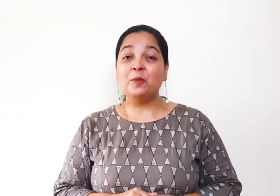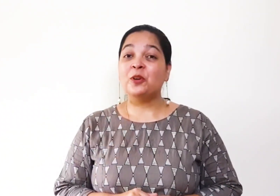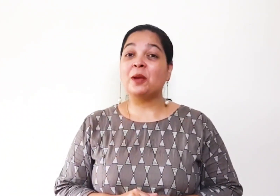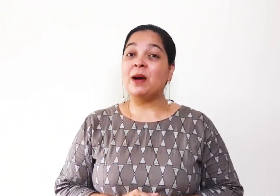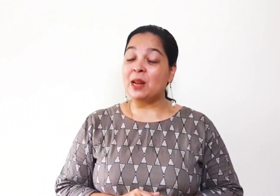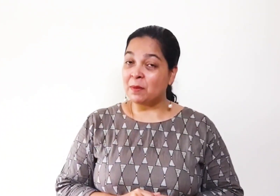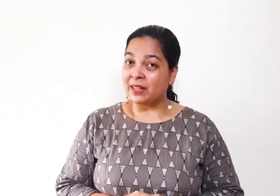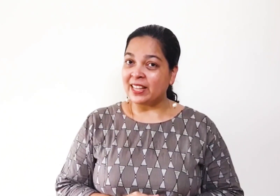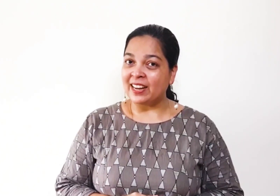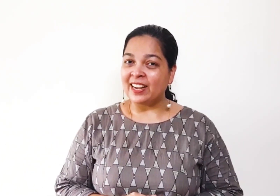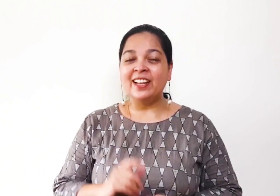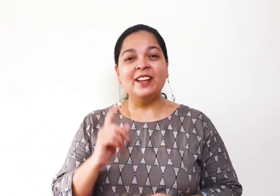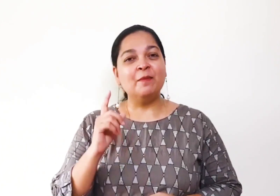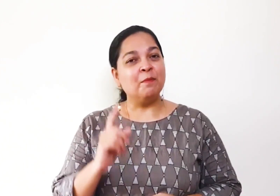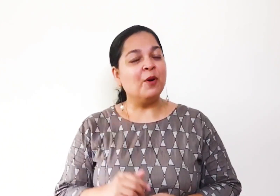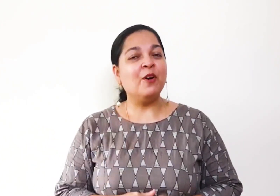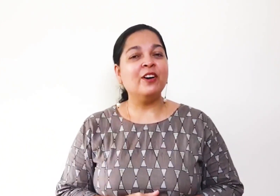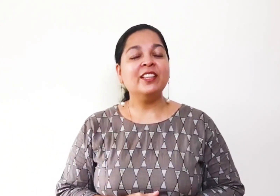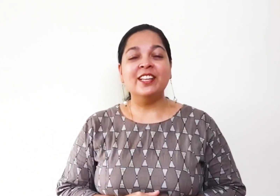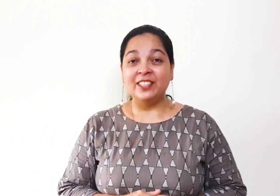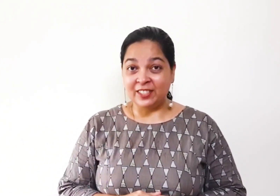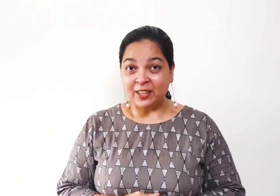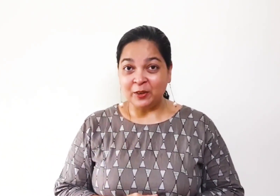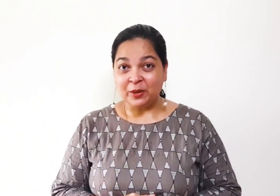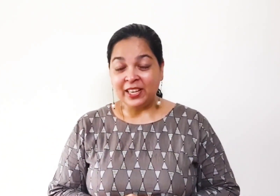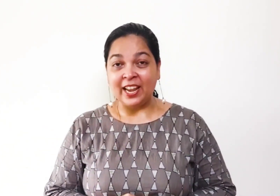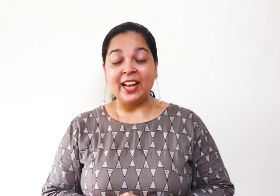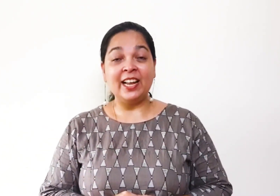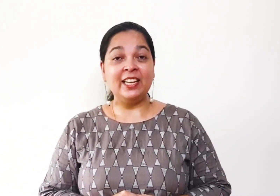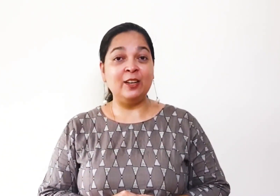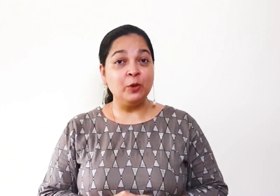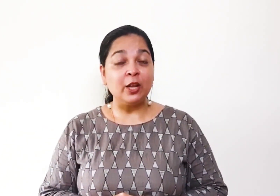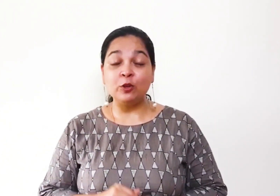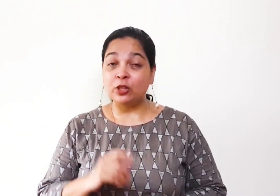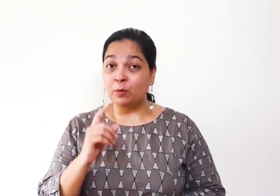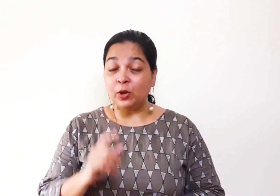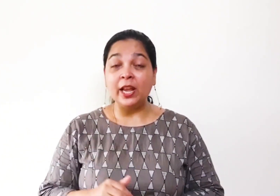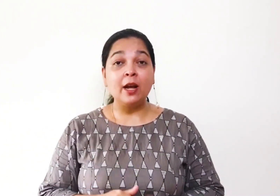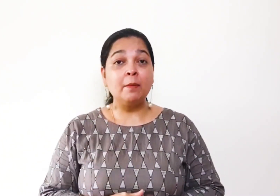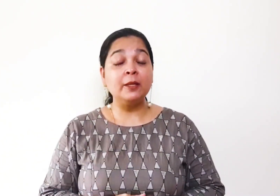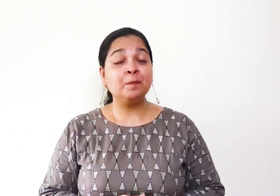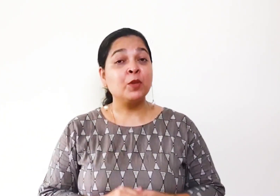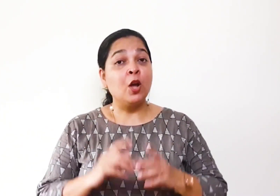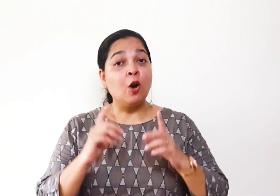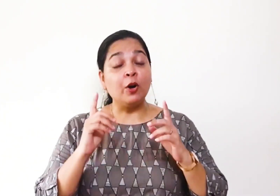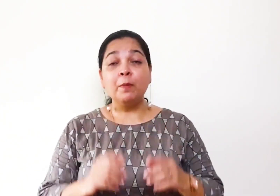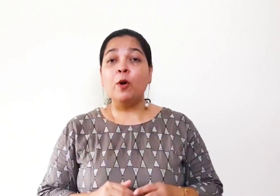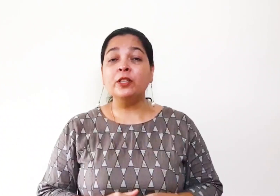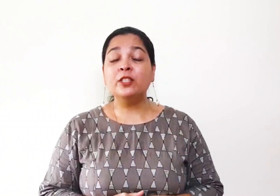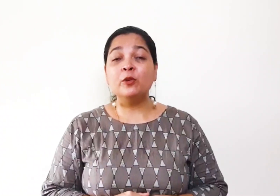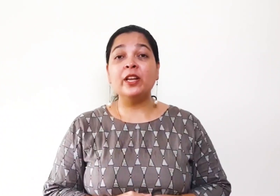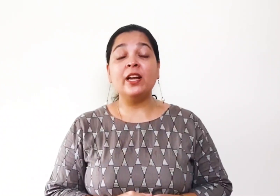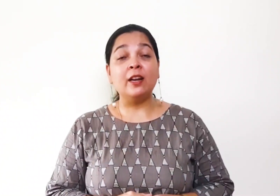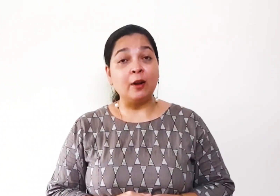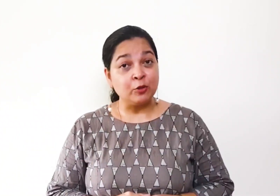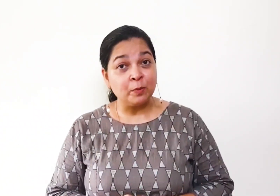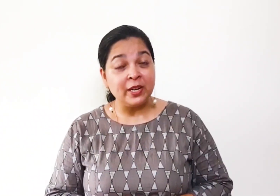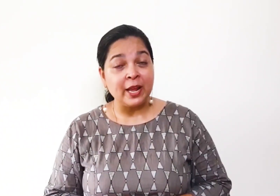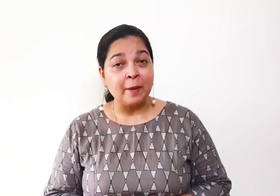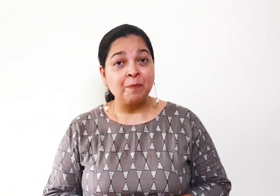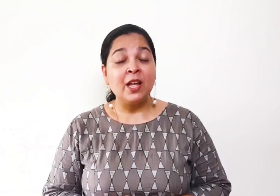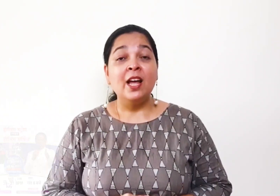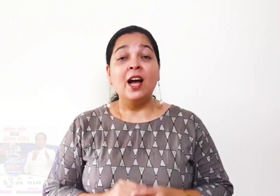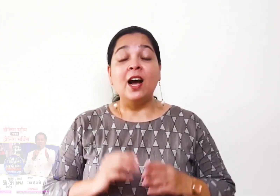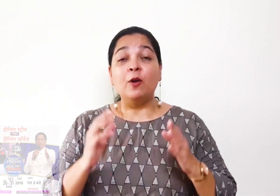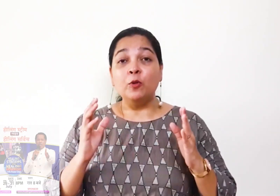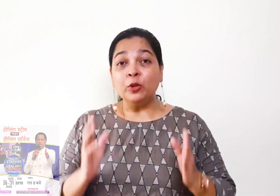दूसरों को प्रभु के बारे में बताना बहुत जरूरी है, हालेलुया। तो उसे भूलिएगा मत। और एक बहुत जरूरी अनाउंसमेंट